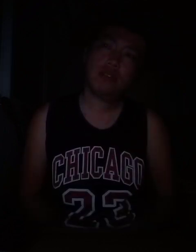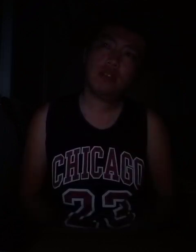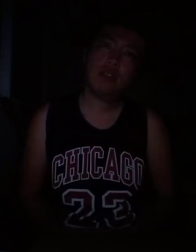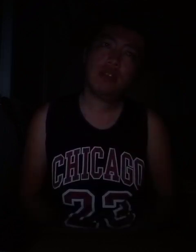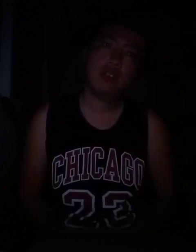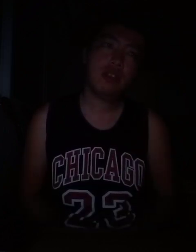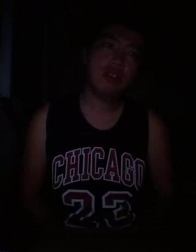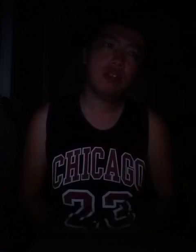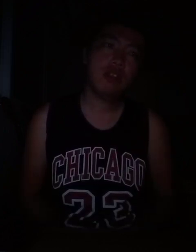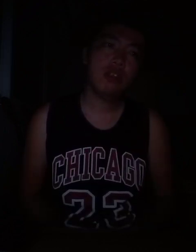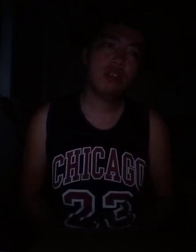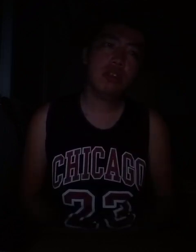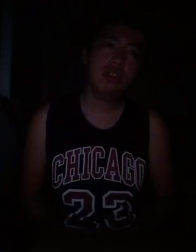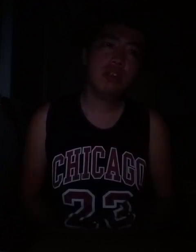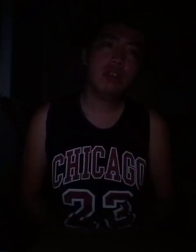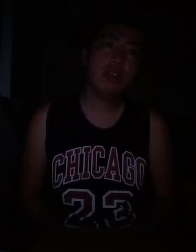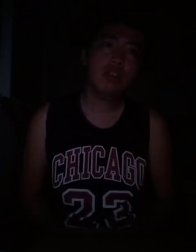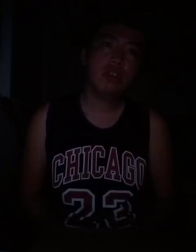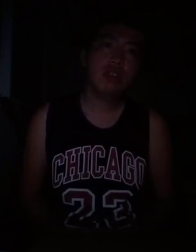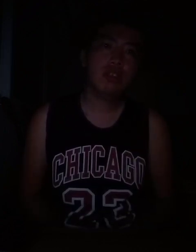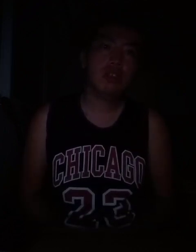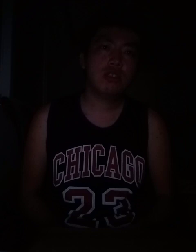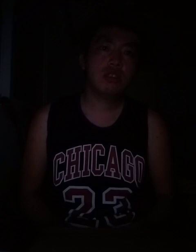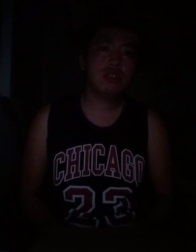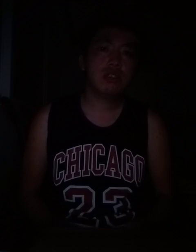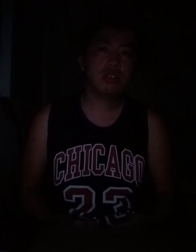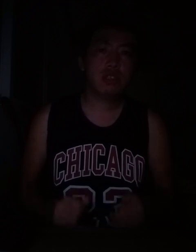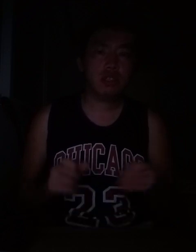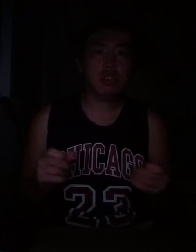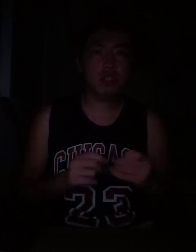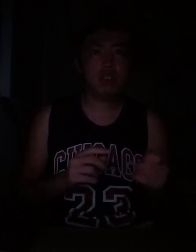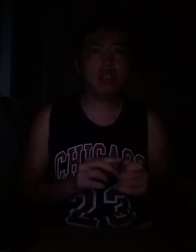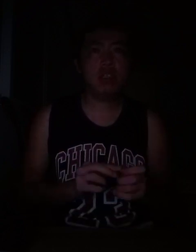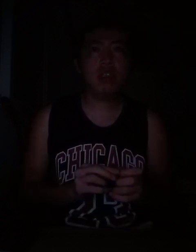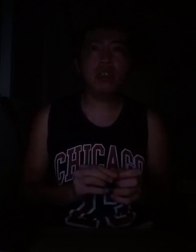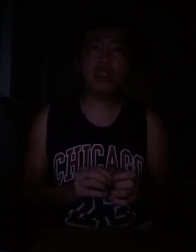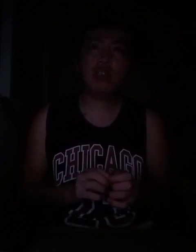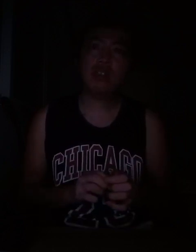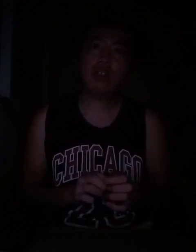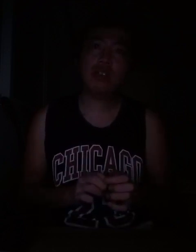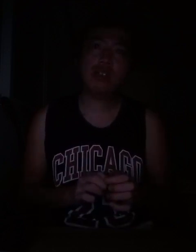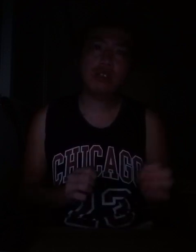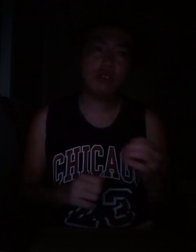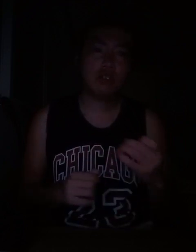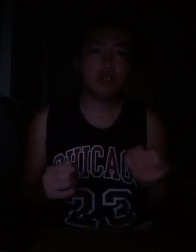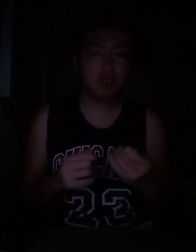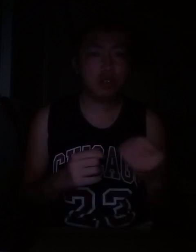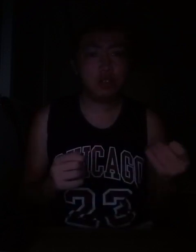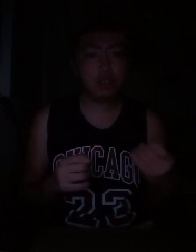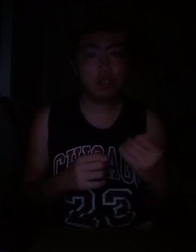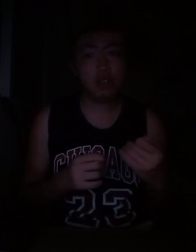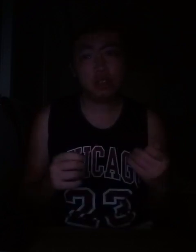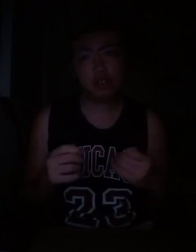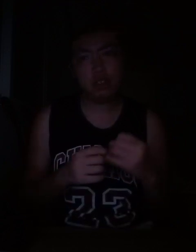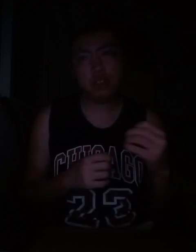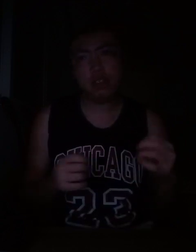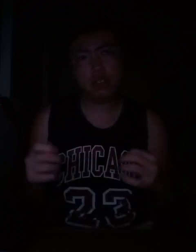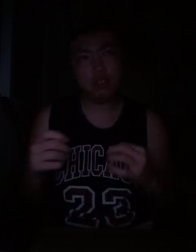이재중입니다. 예, 보통의 변호인과는 많이 다르죠. 이화영 전 부지사의 변호인은 김성태 전 쌍방울 회장의